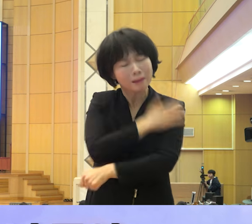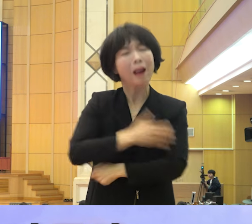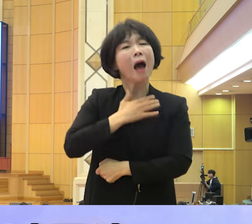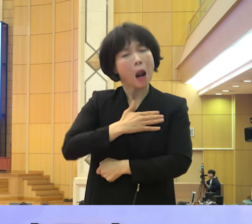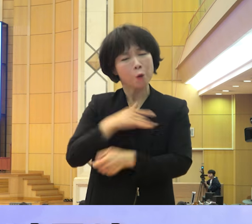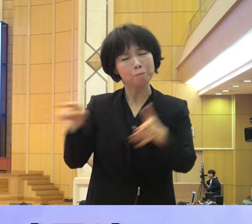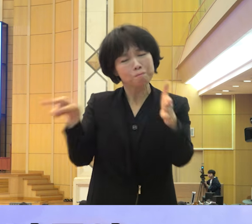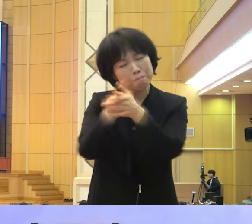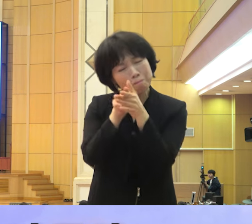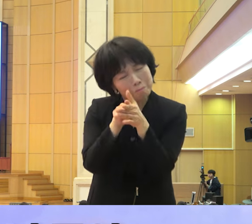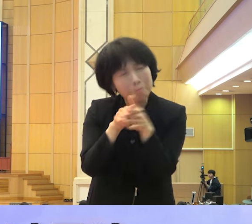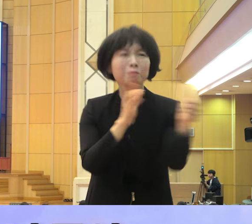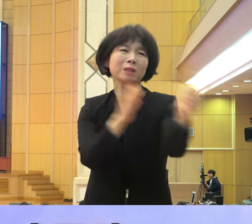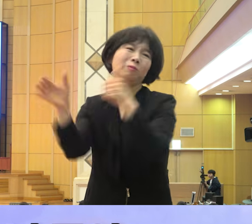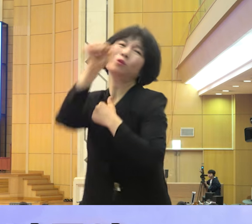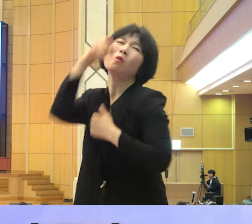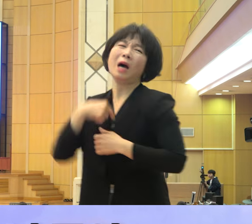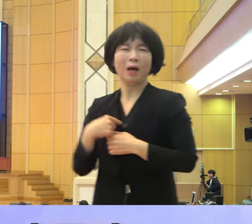한 사람이